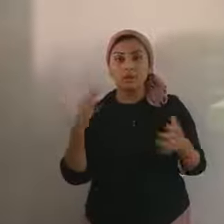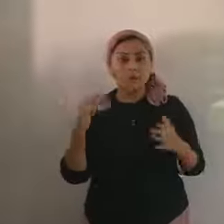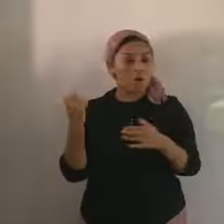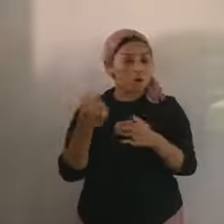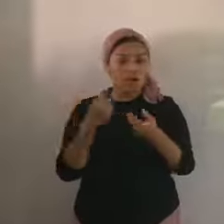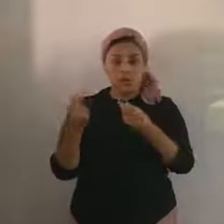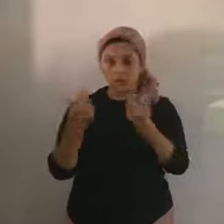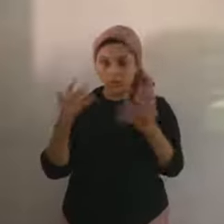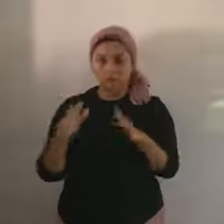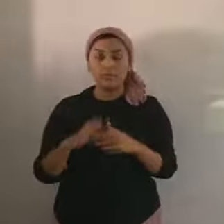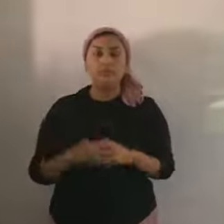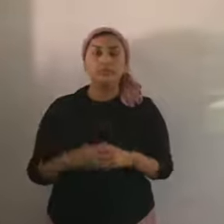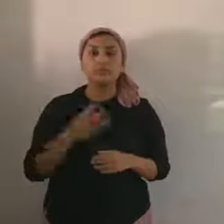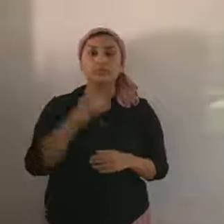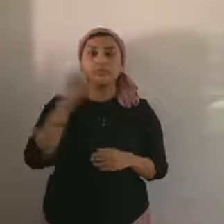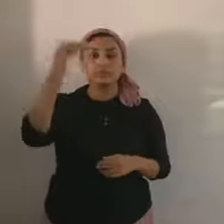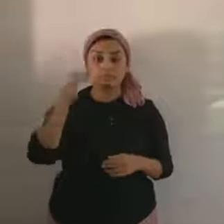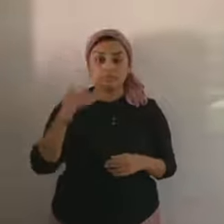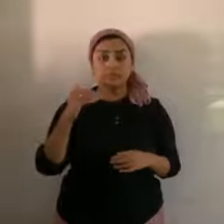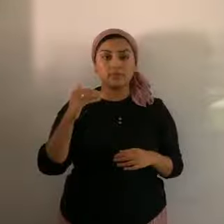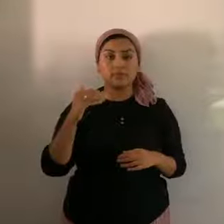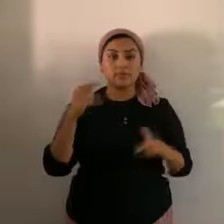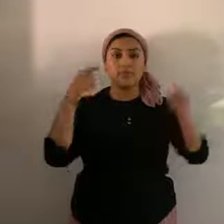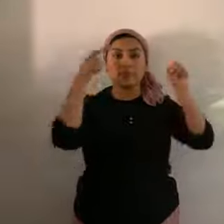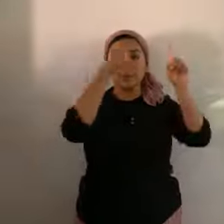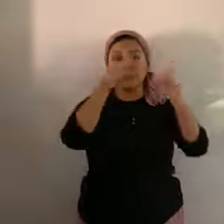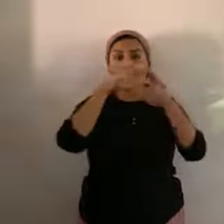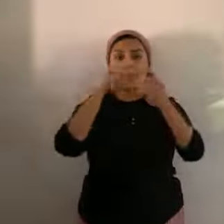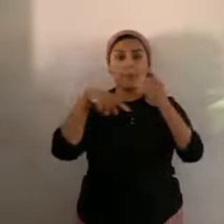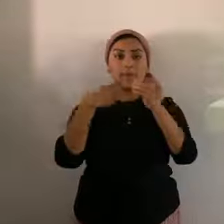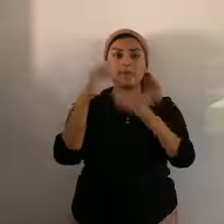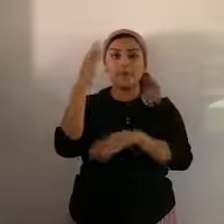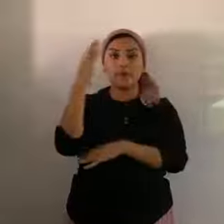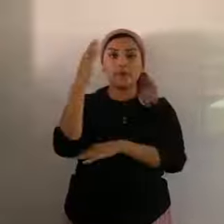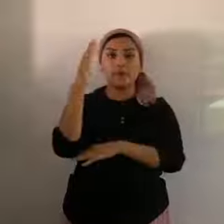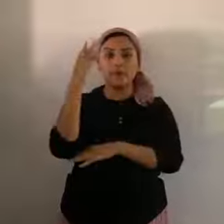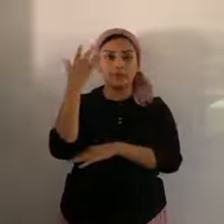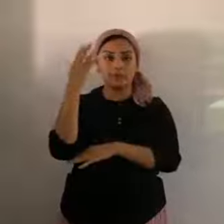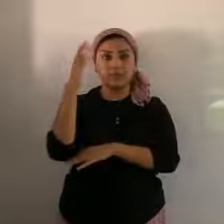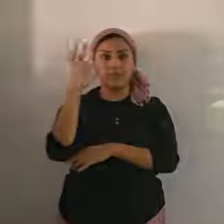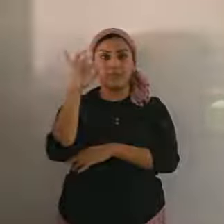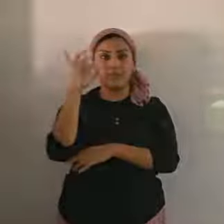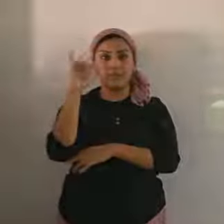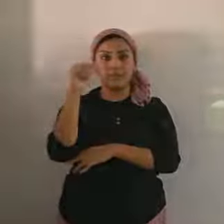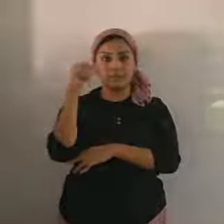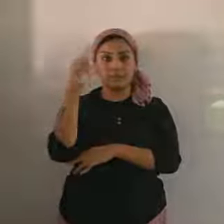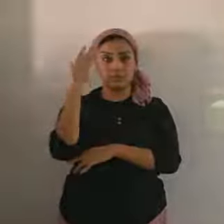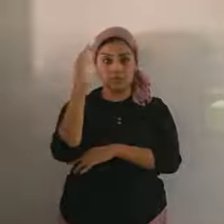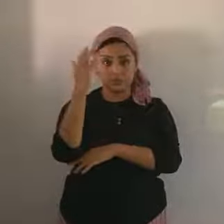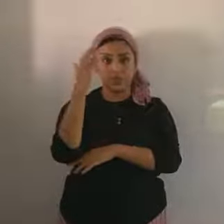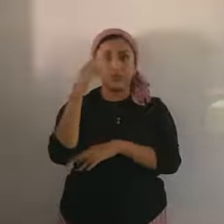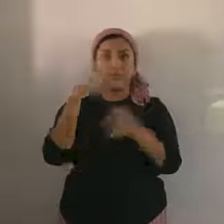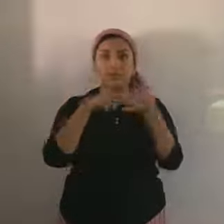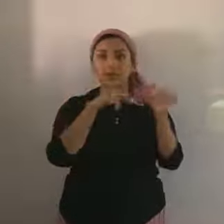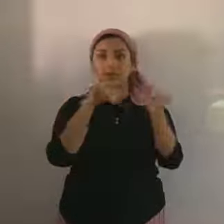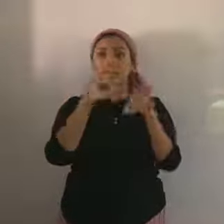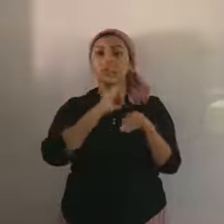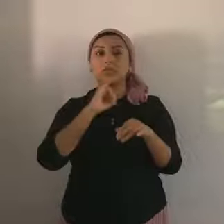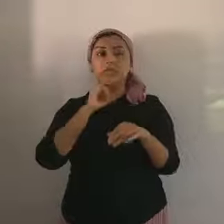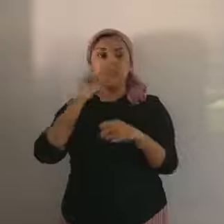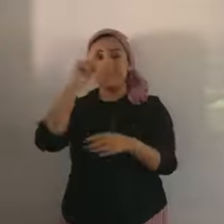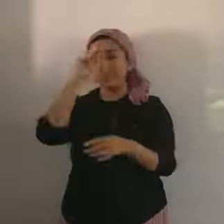eso. Y luego la idea es lo de la higuera que representa a Israel, la higuera